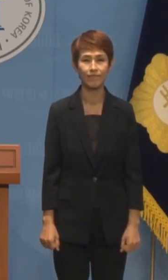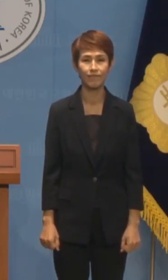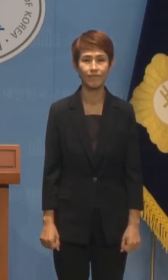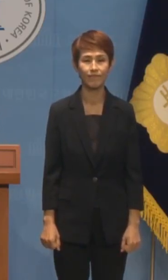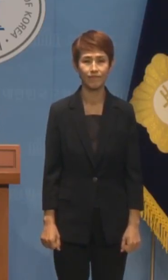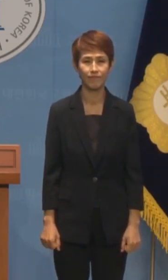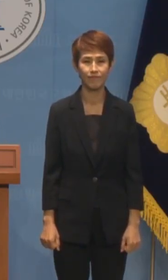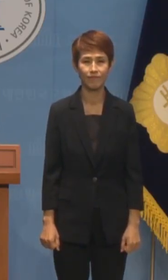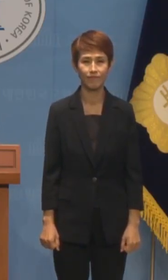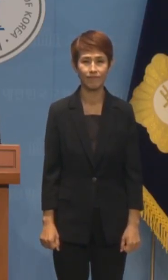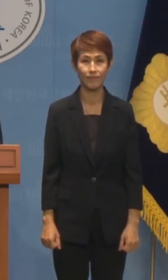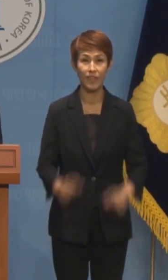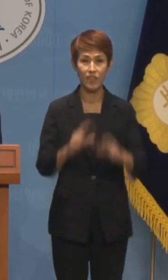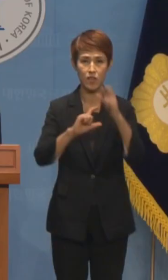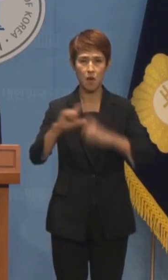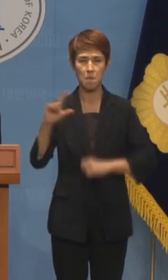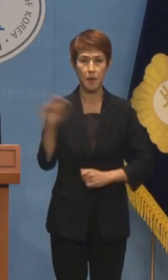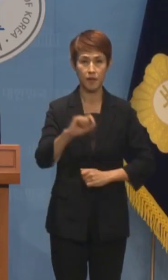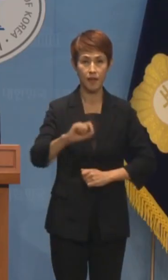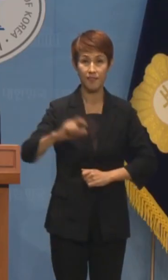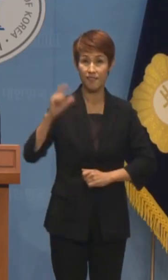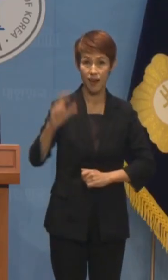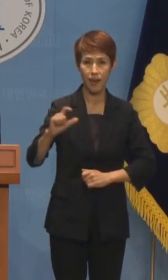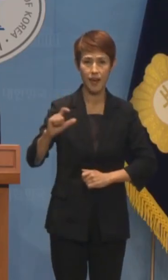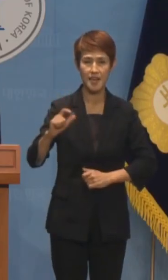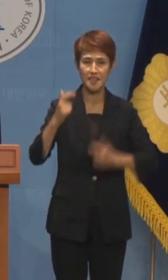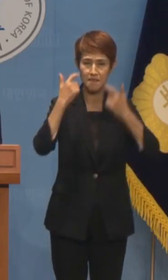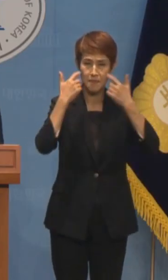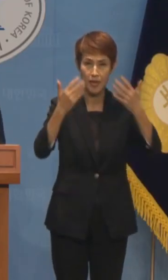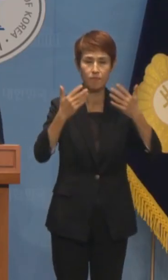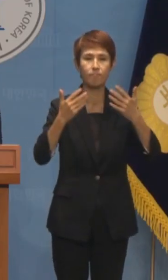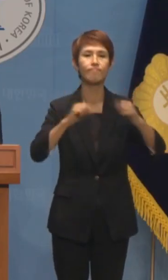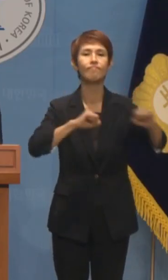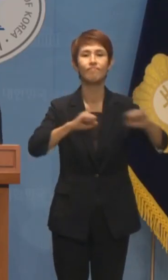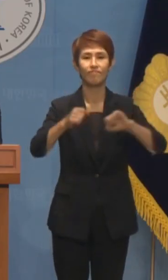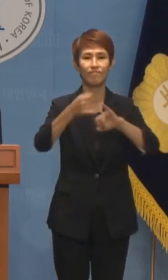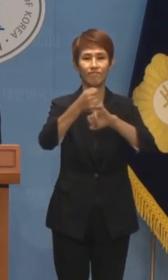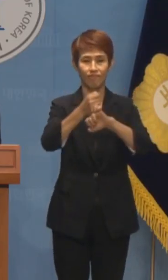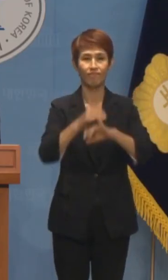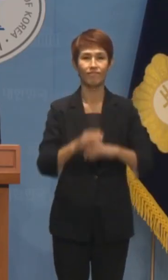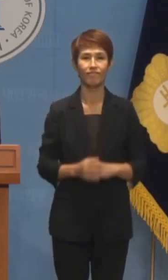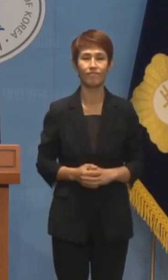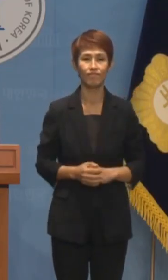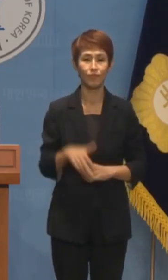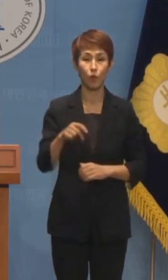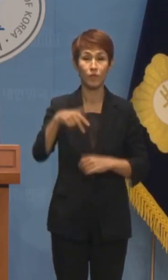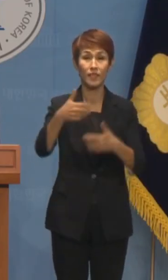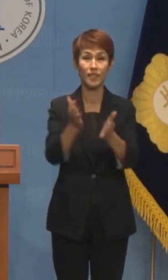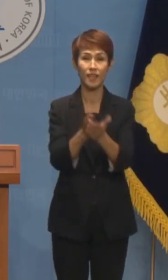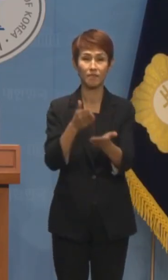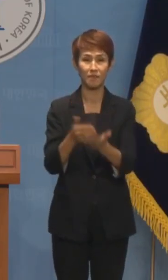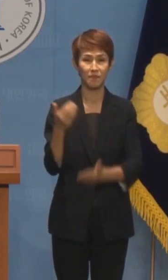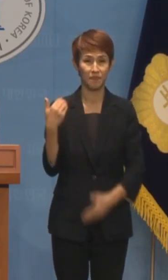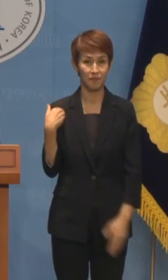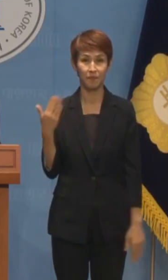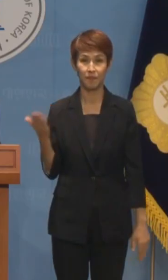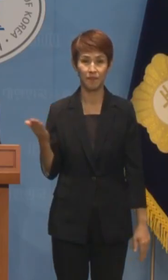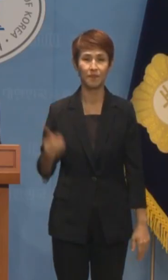브리핑 시작하겠습니다. 더 빠르게, 더 강하게, 더 선명하게 행동하겠습니다. 조국혁신당 대변인